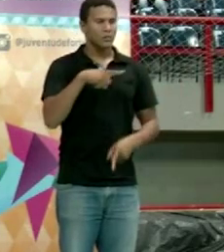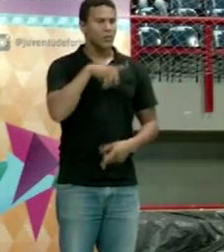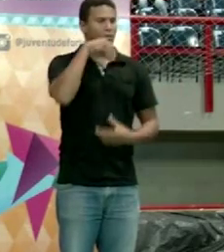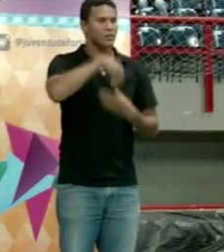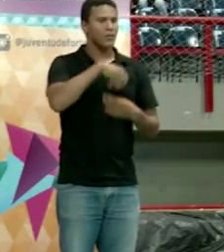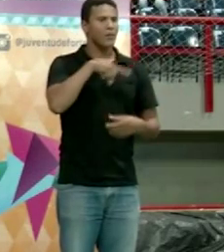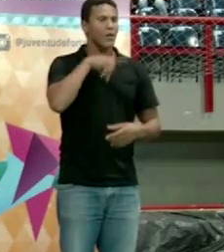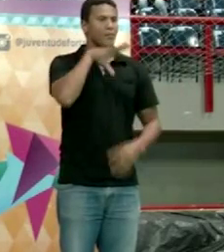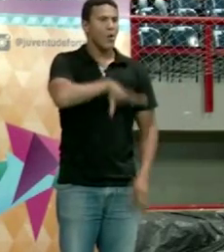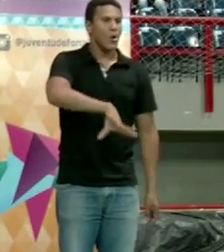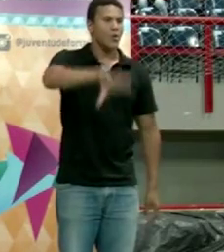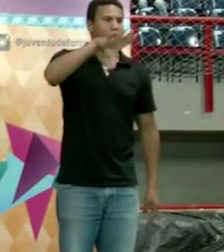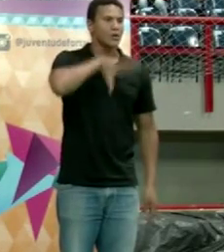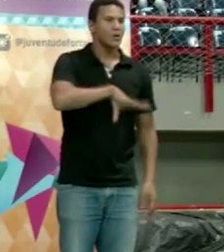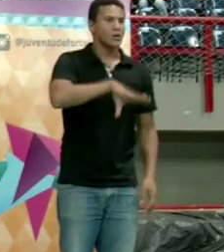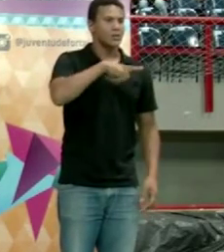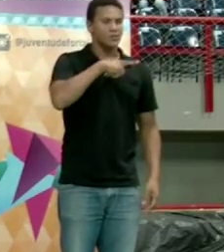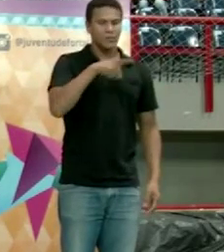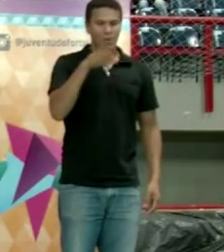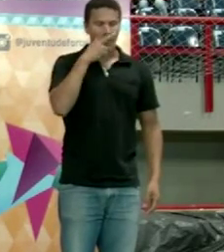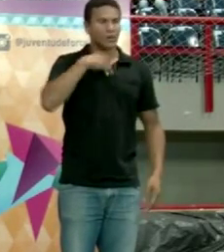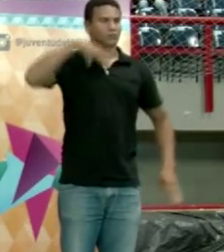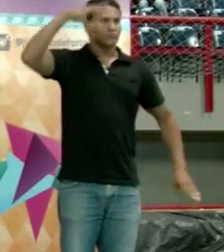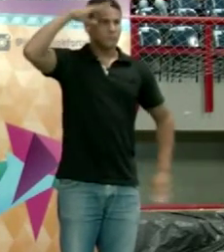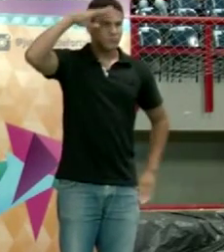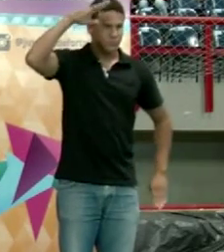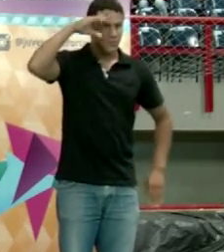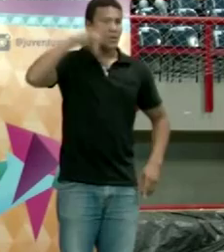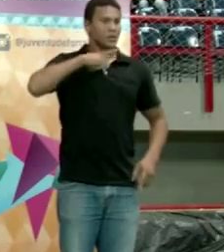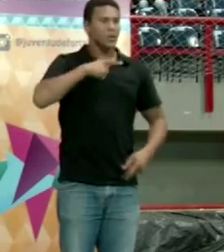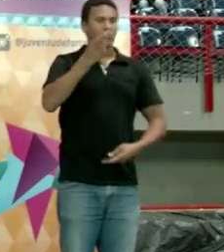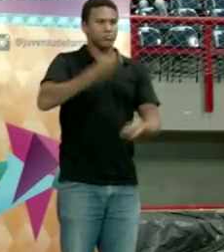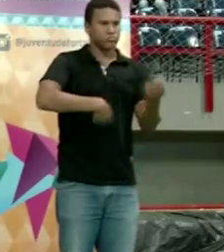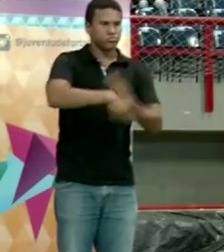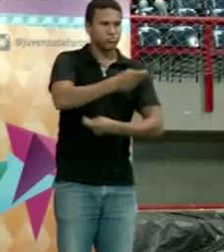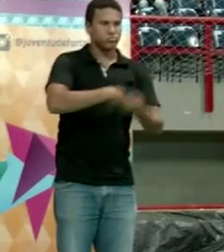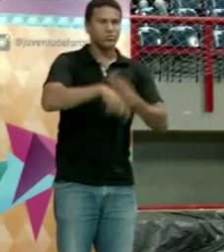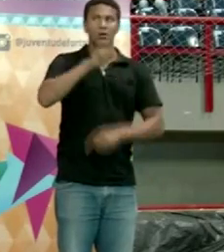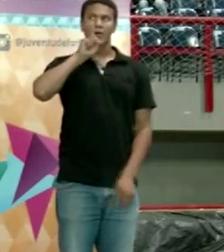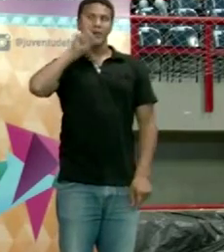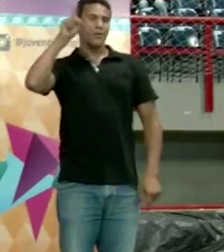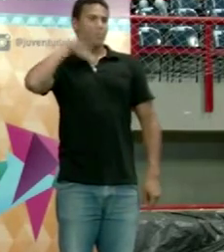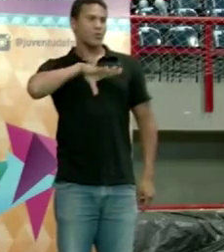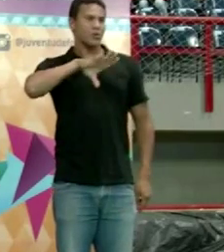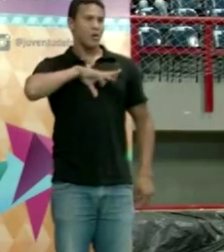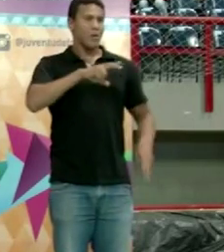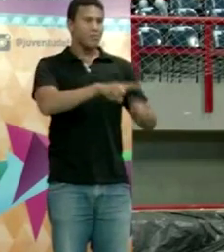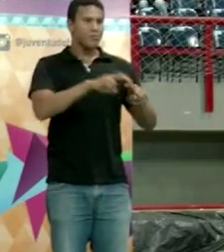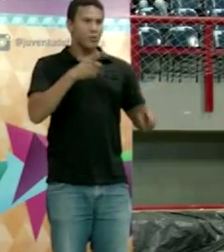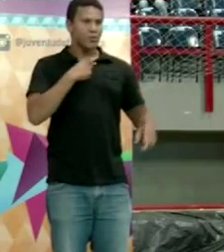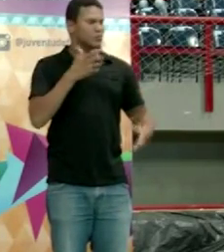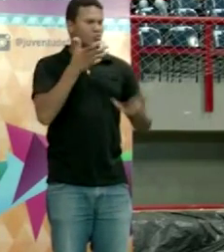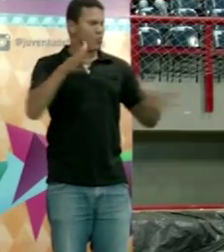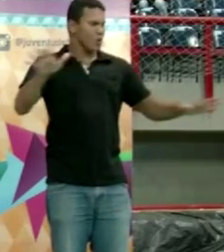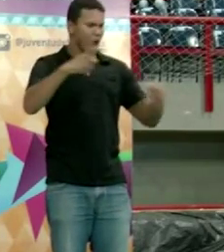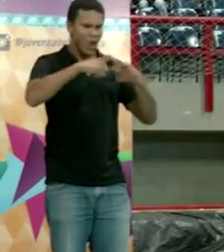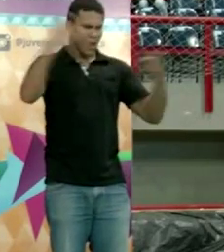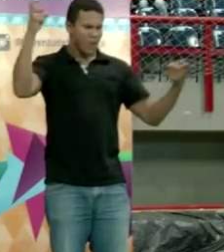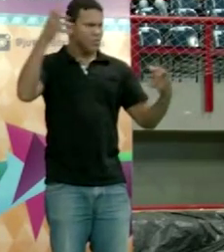portugueses, aí havia militares, comerciantes portugueses que eram contra a